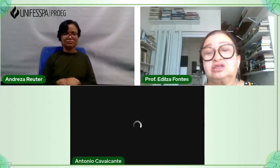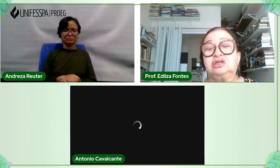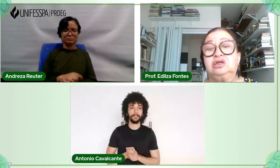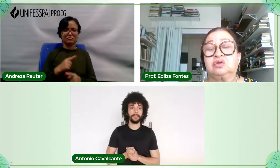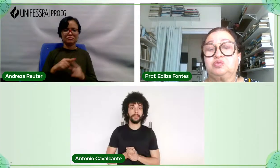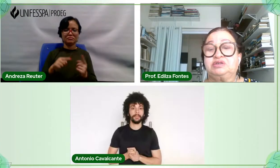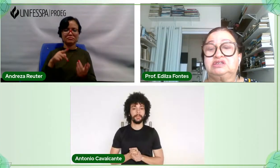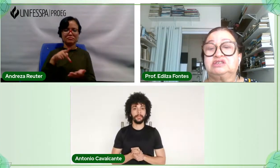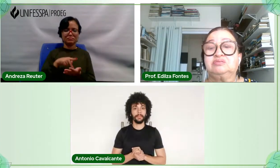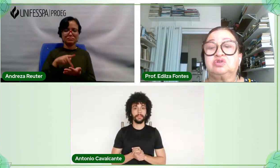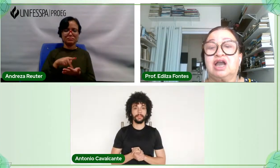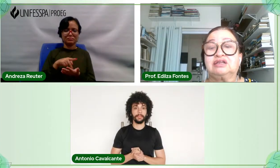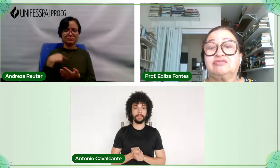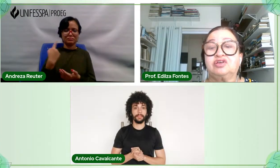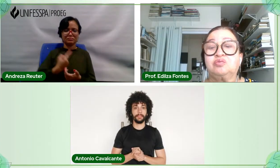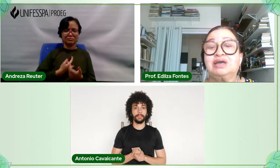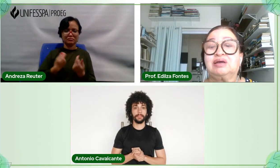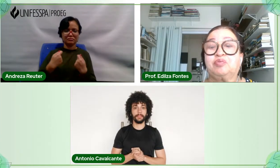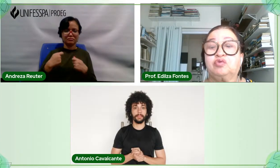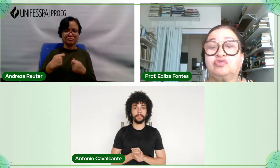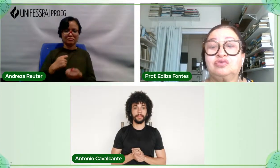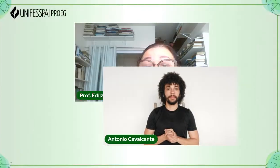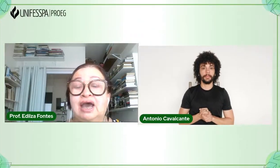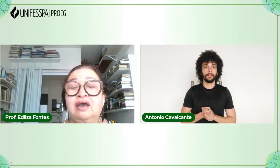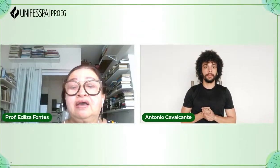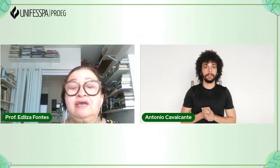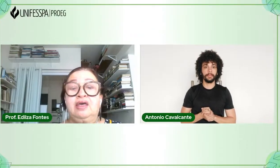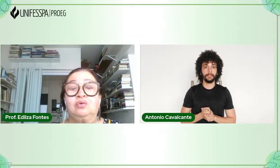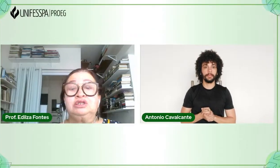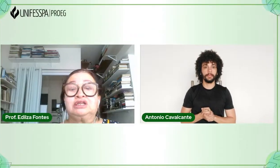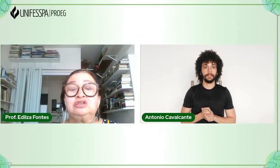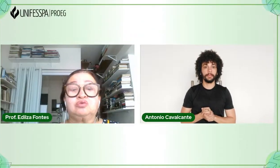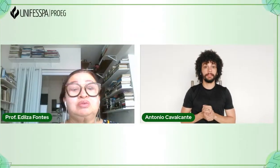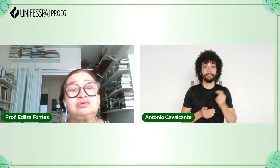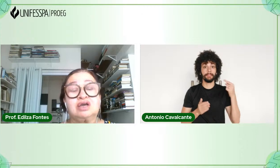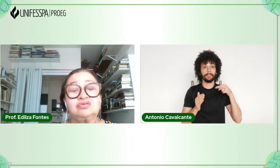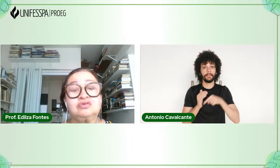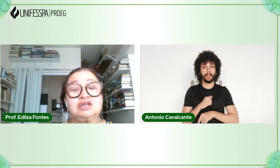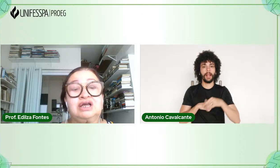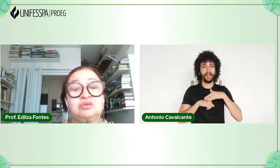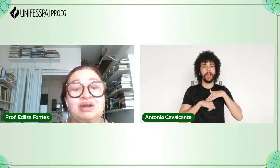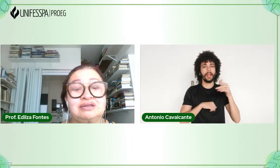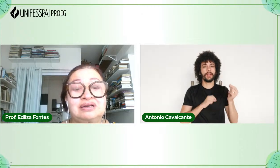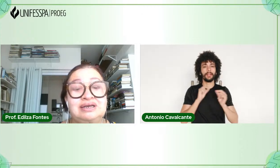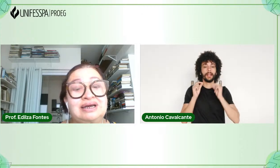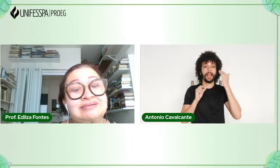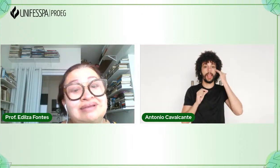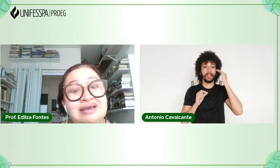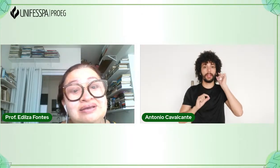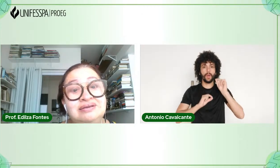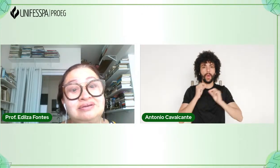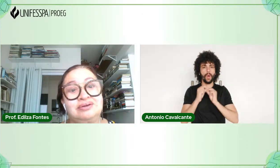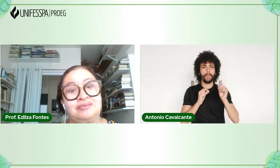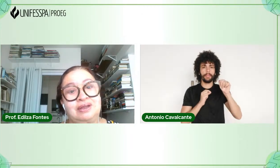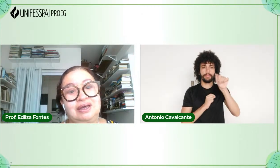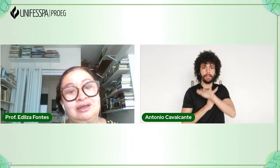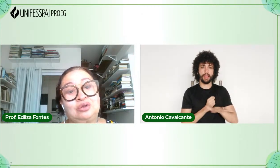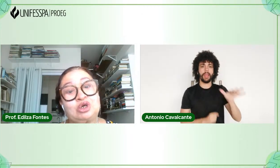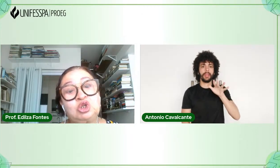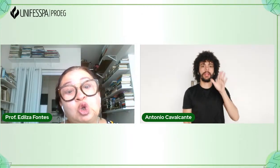verdade nós precisamos cada vez mais aprofundar o entendimento que a sociedade brasileira tem